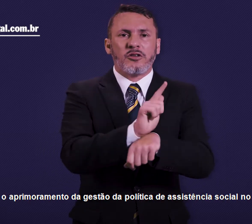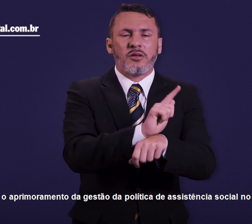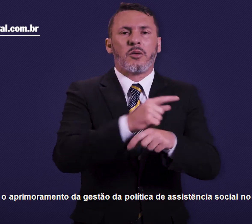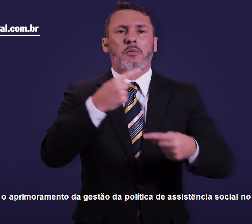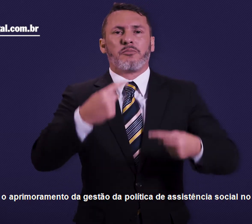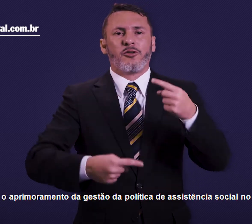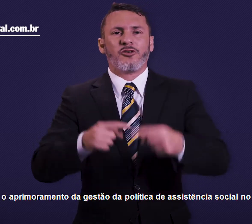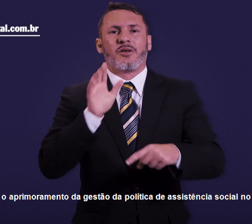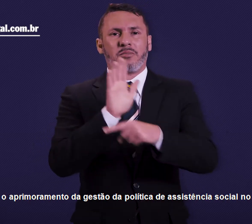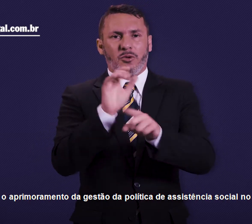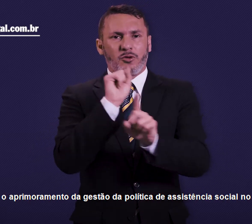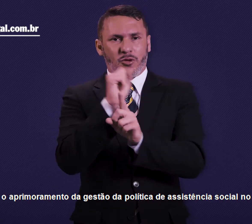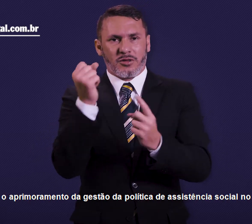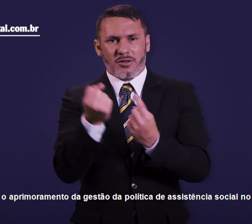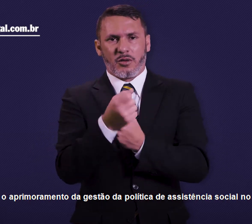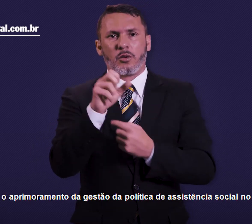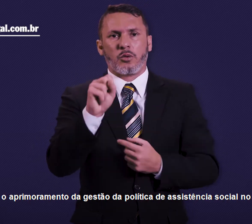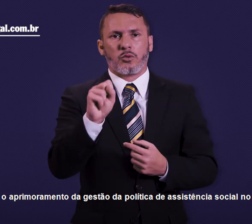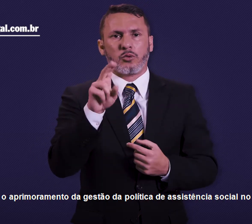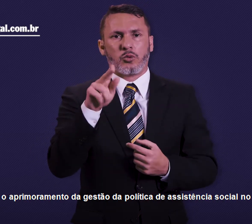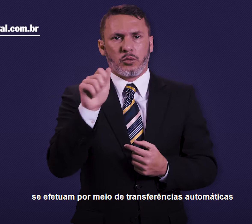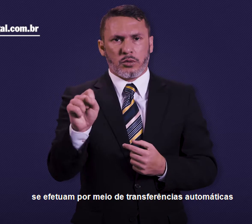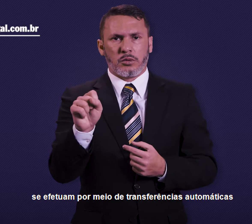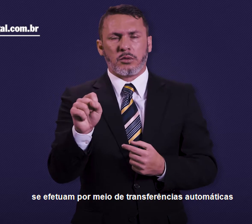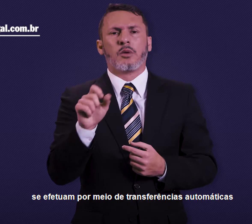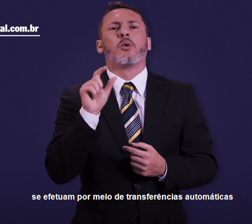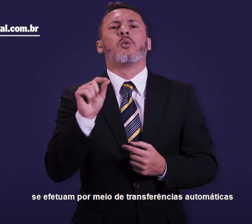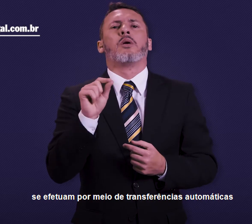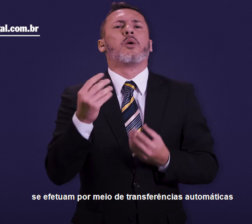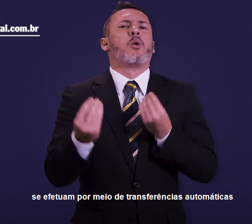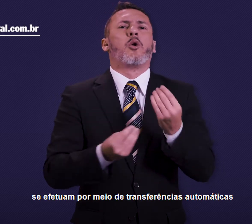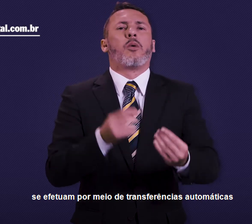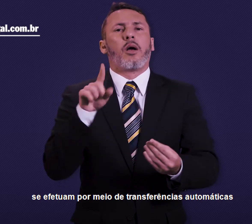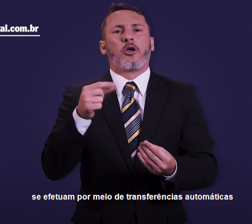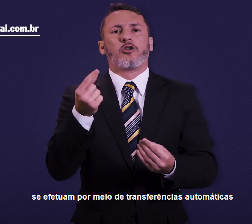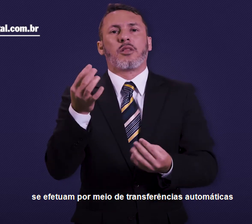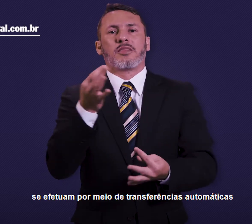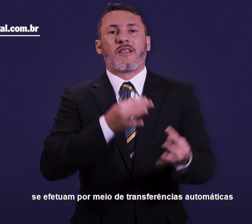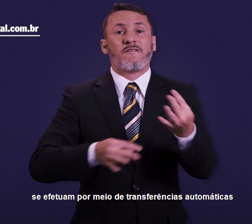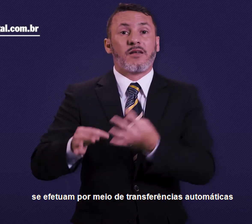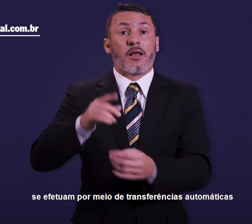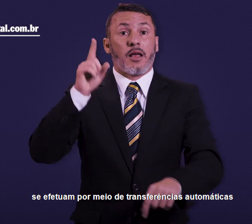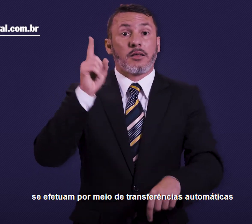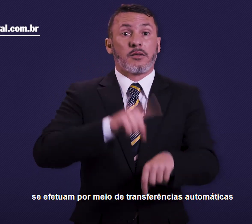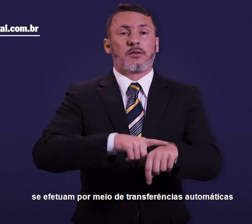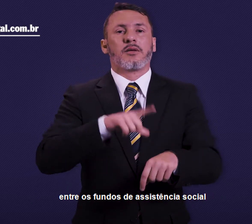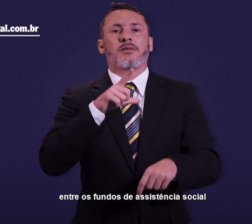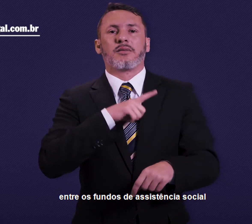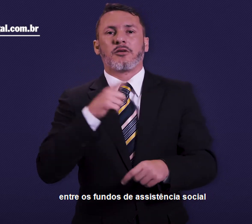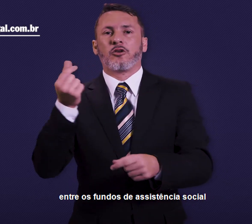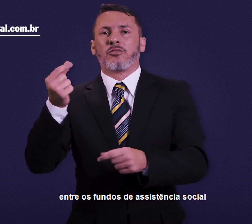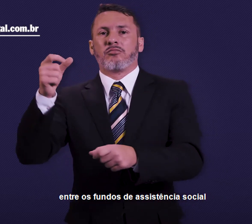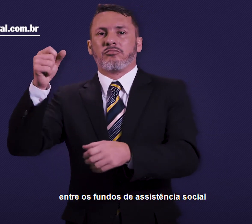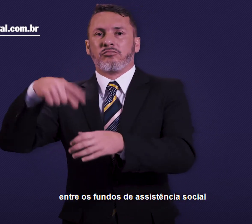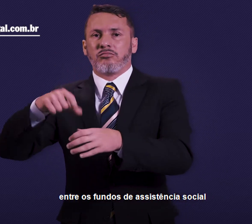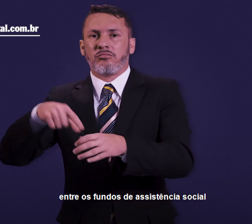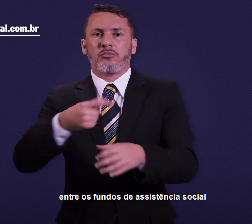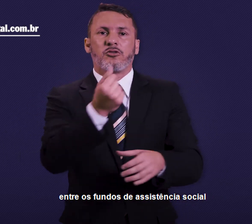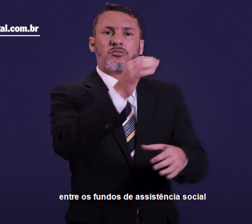da política de assistência social no SUAS se efetuam por meio de transferências automáticas entre os fundos de assistência